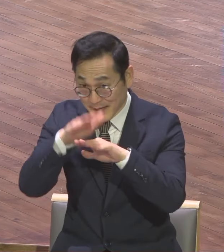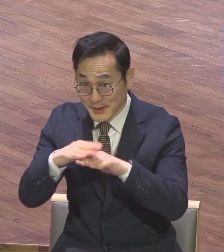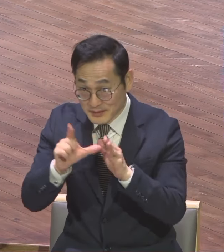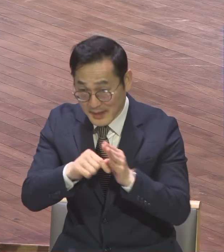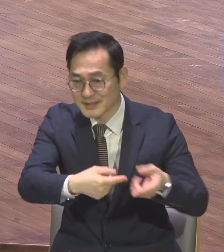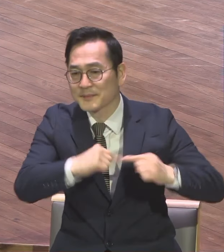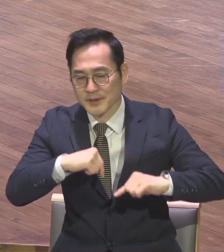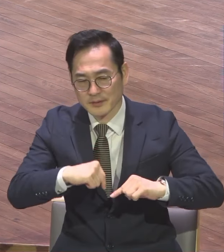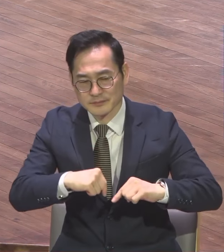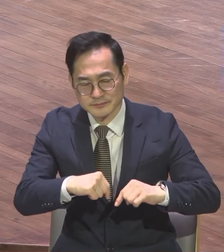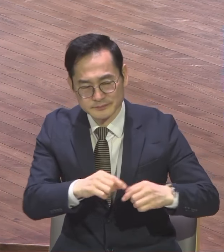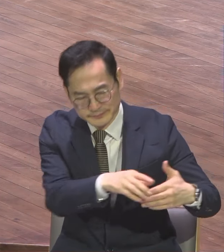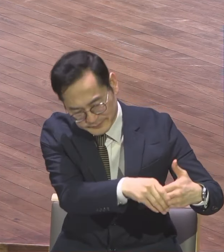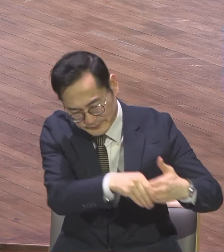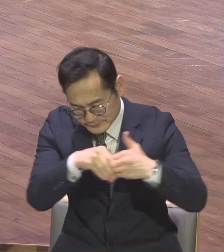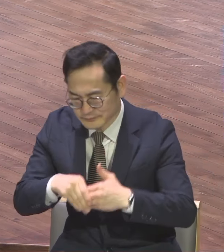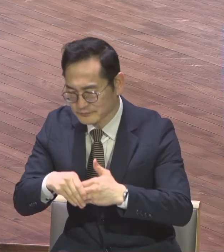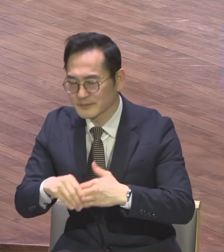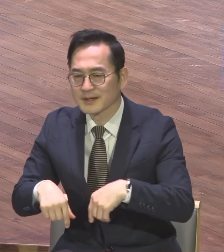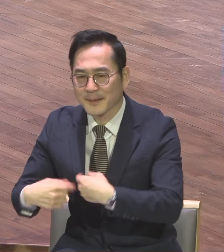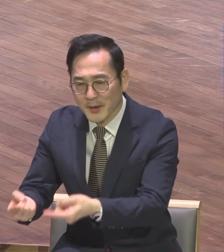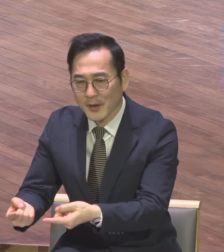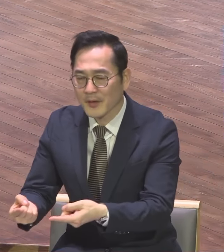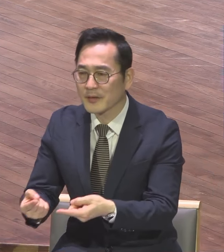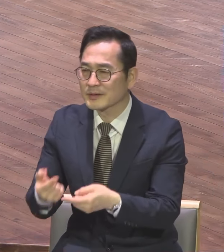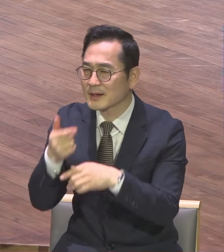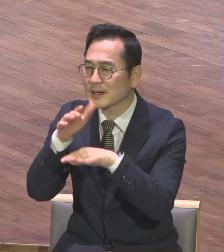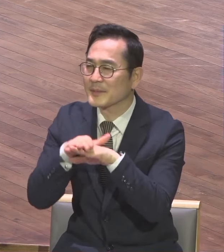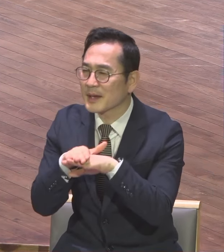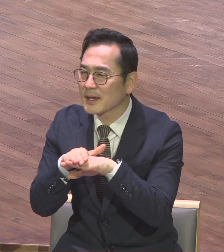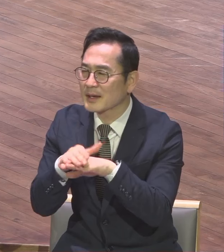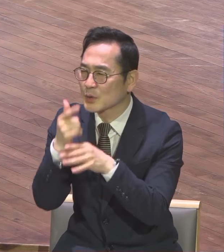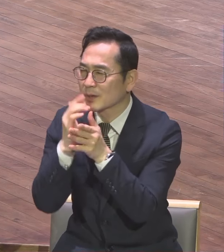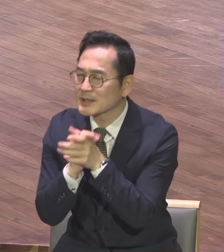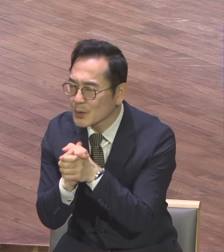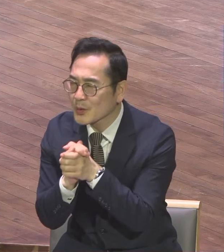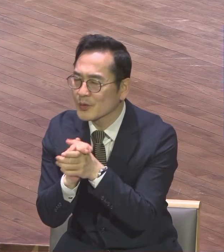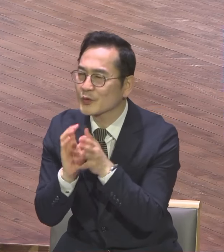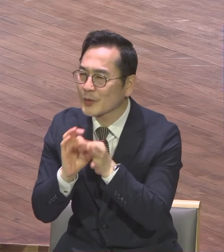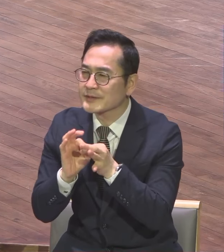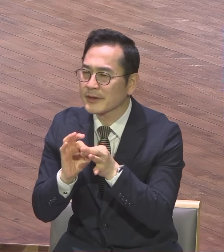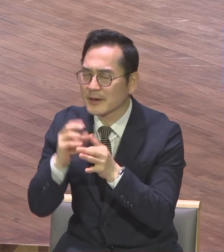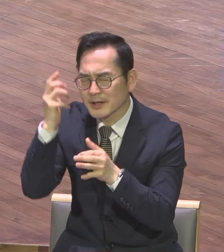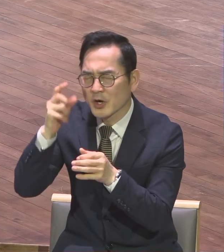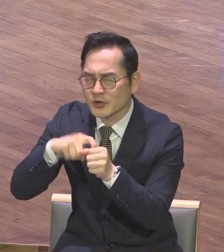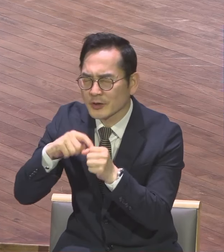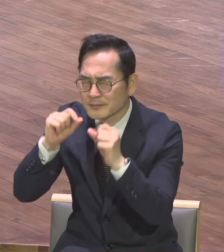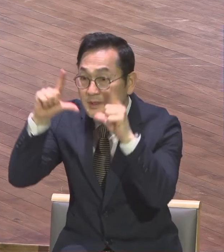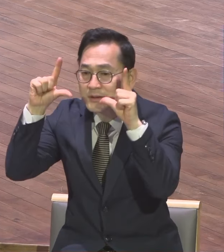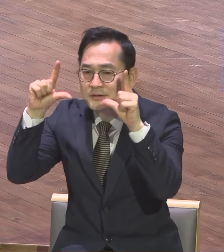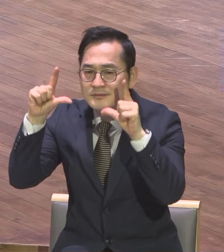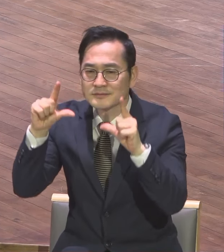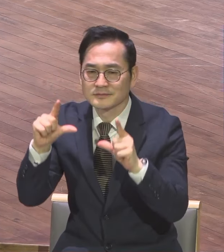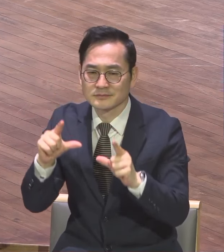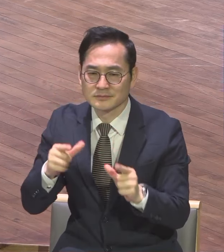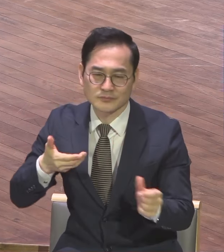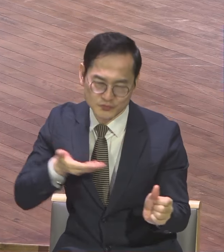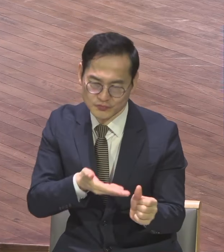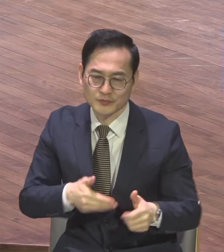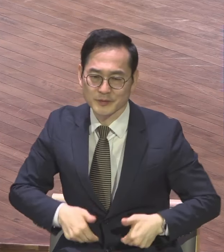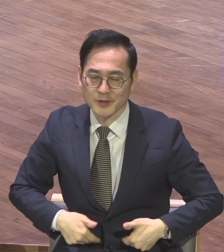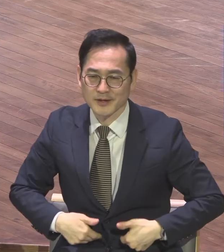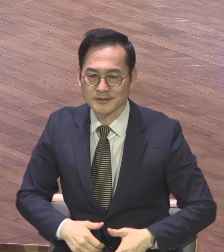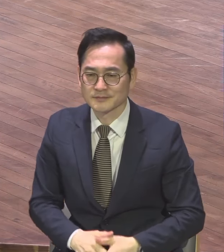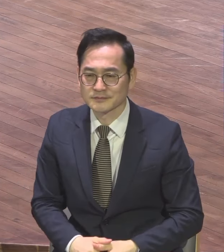기도회 시간에 이 치유를 맛보고 영적 언약 기도를 하는 것을 맛보게 해주라. 성삼위